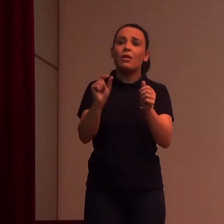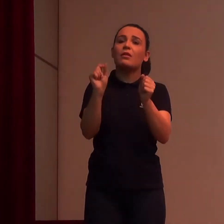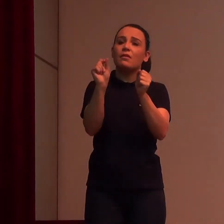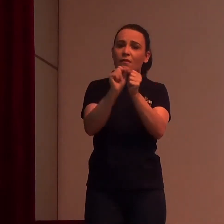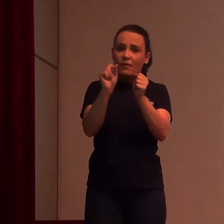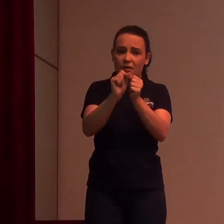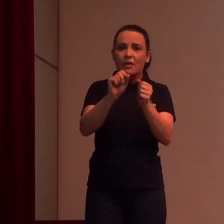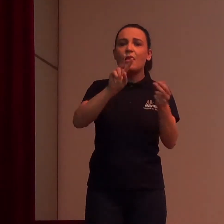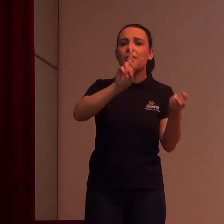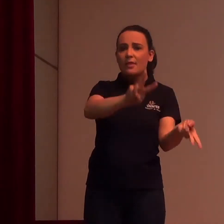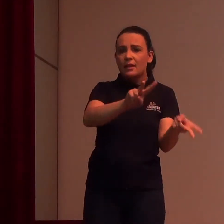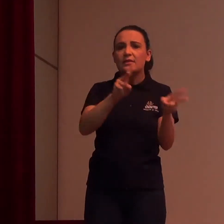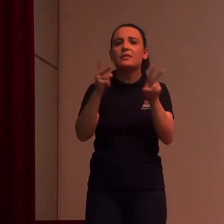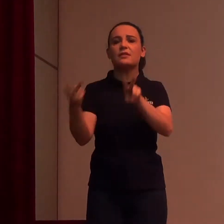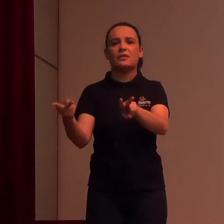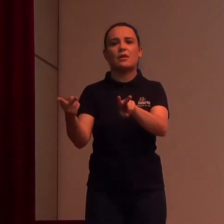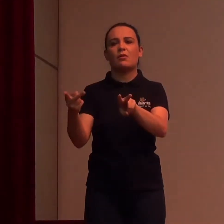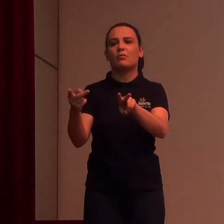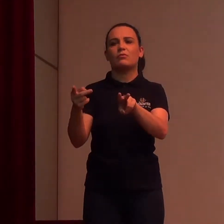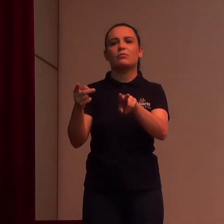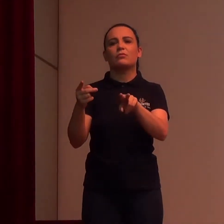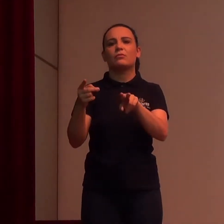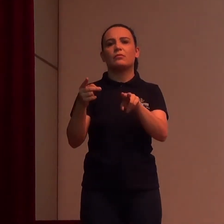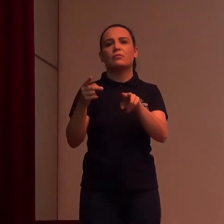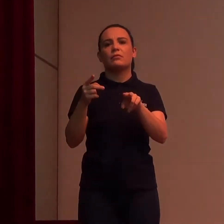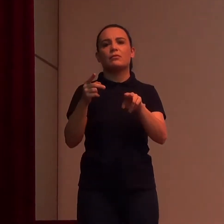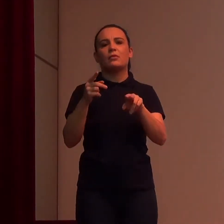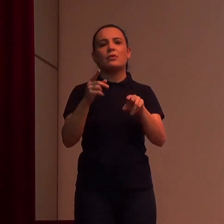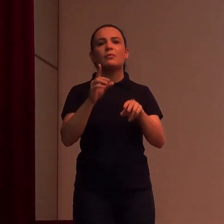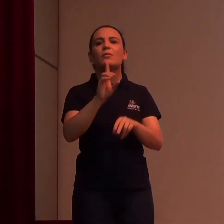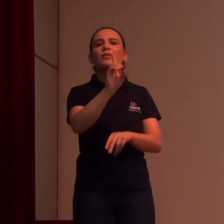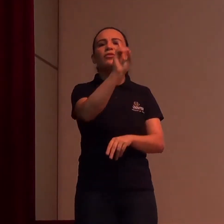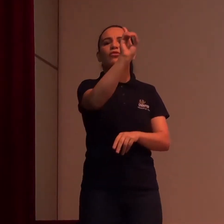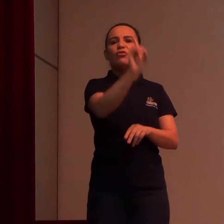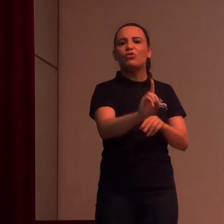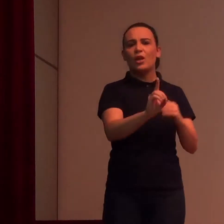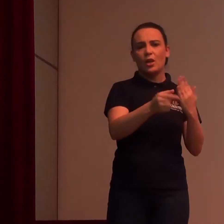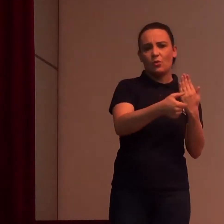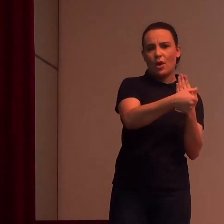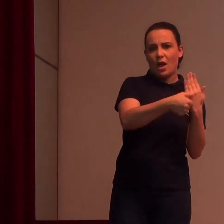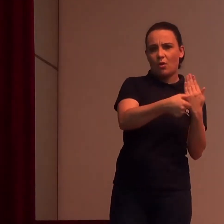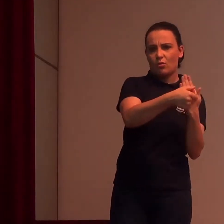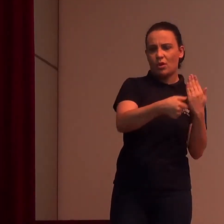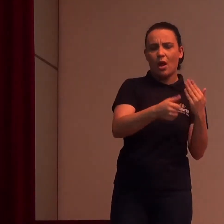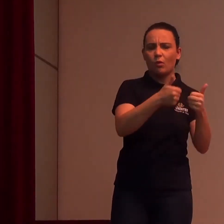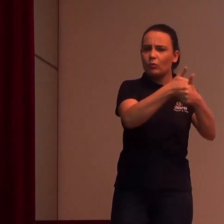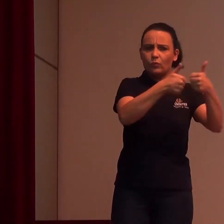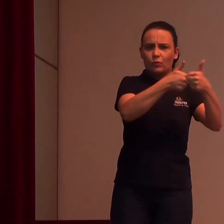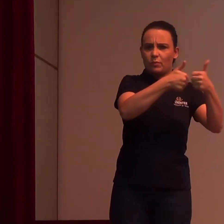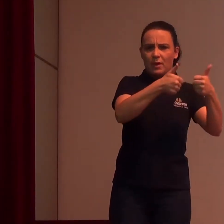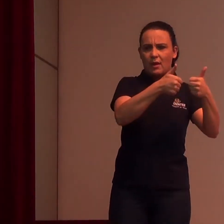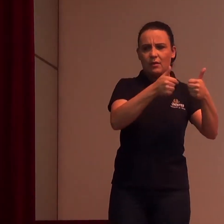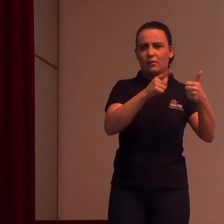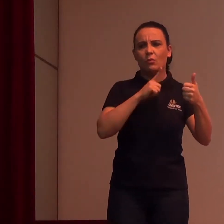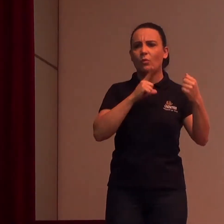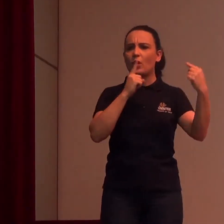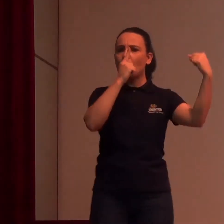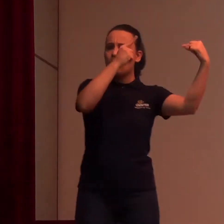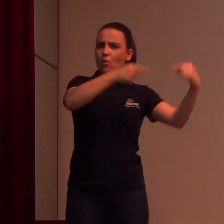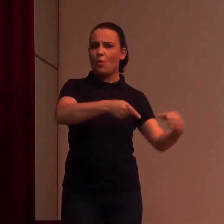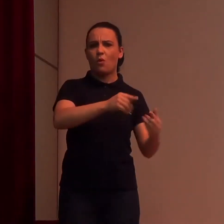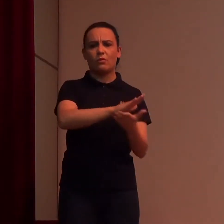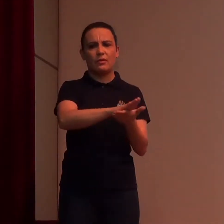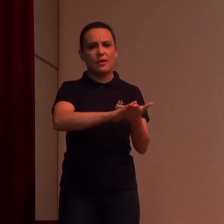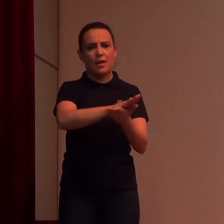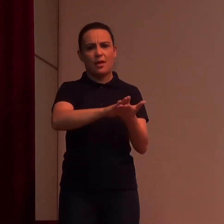sem ter problemas com direitos autorais, porque a gente está, né, tá fazendo no formato acessível, né? Mas não quer dizer que ela tenha que